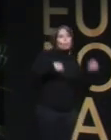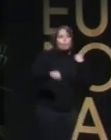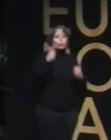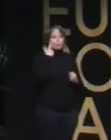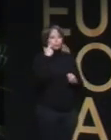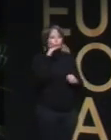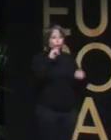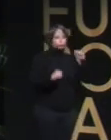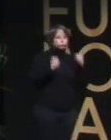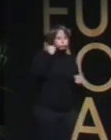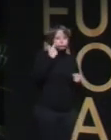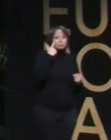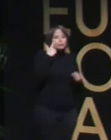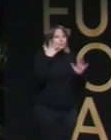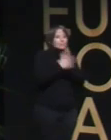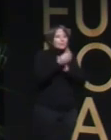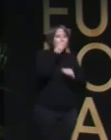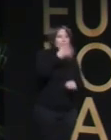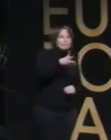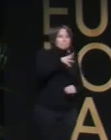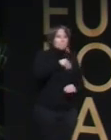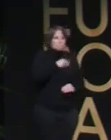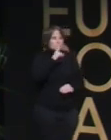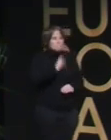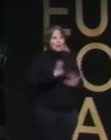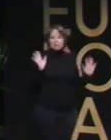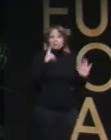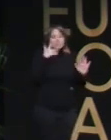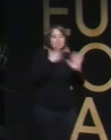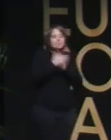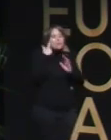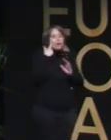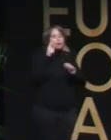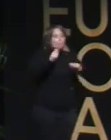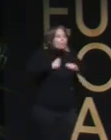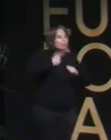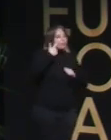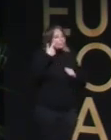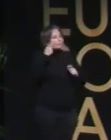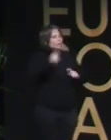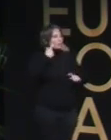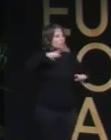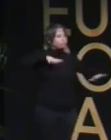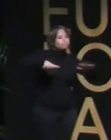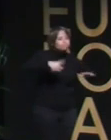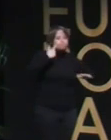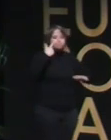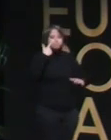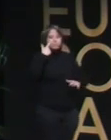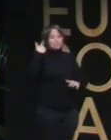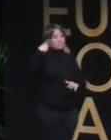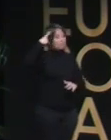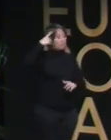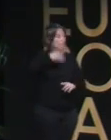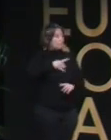y negligentes, pero no por ser ni buenos ni malos, sino por ese queme profesional que nos lleva al acting, nos lleva también a actuar, nos lleva a que el Borjamari